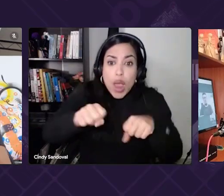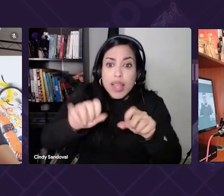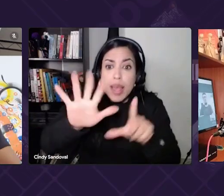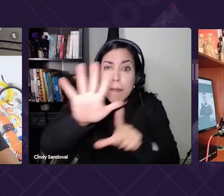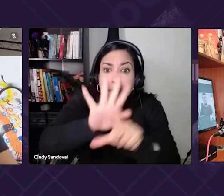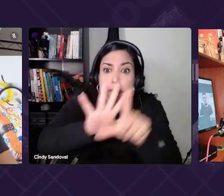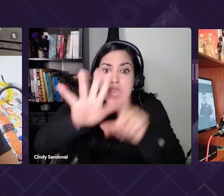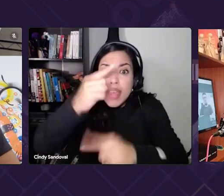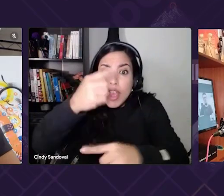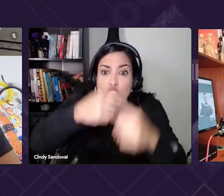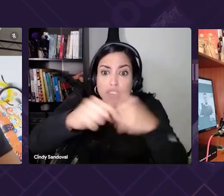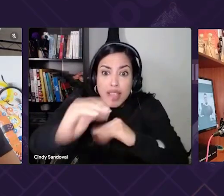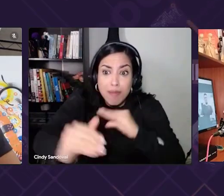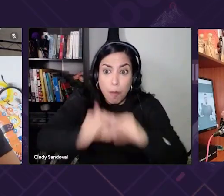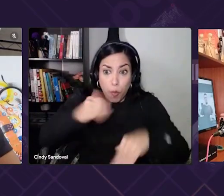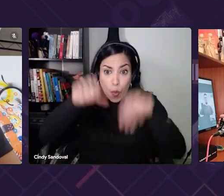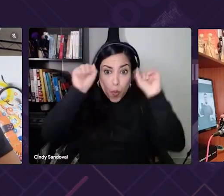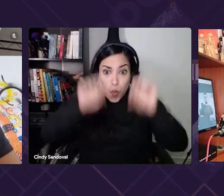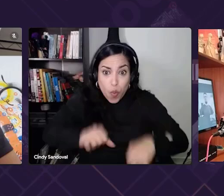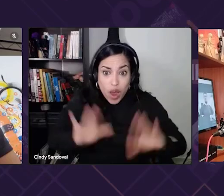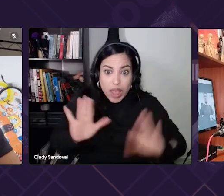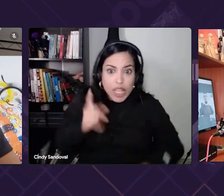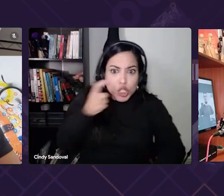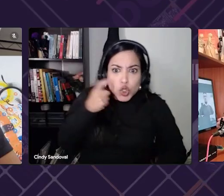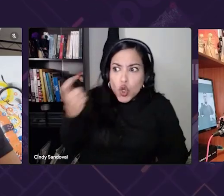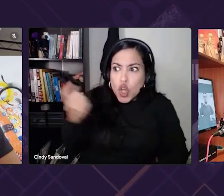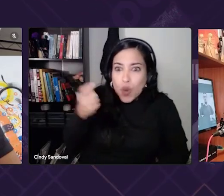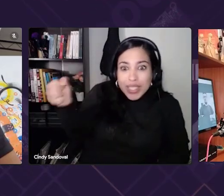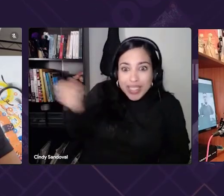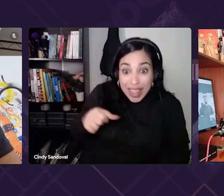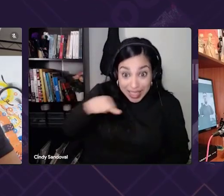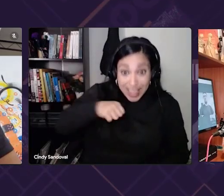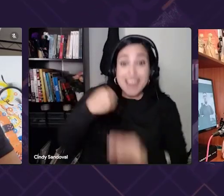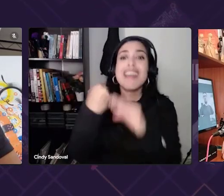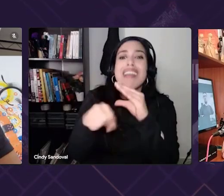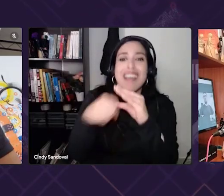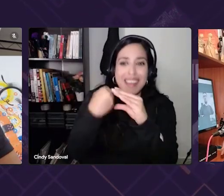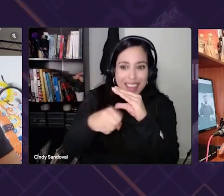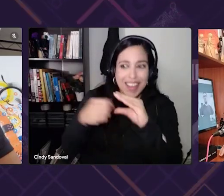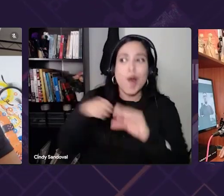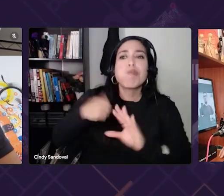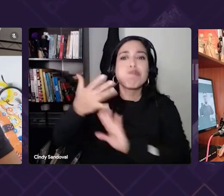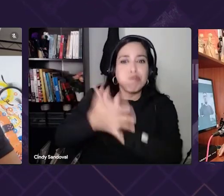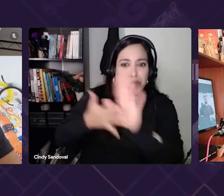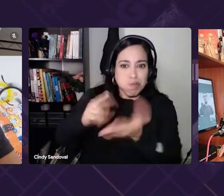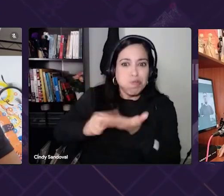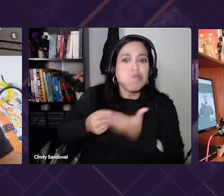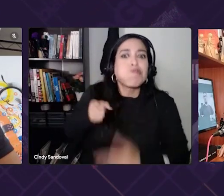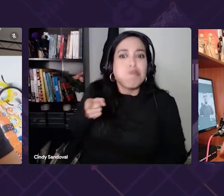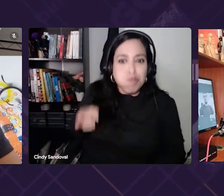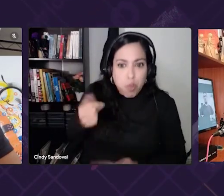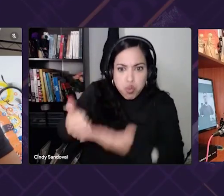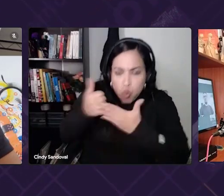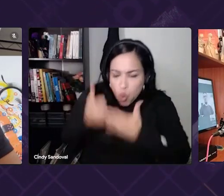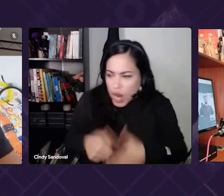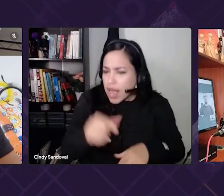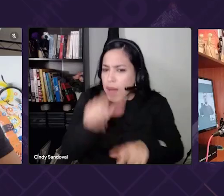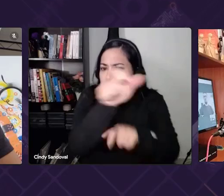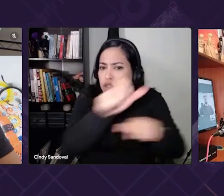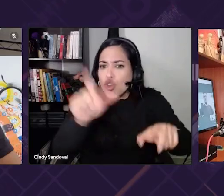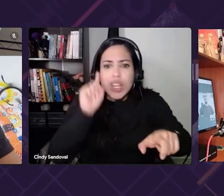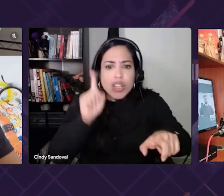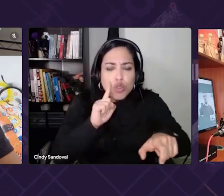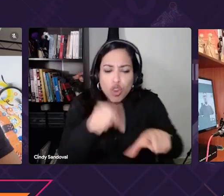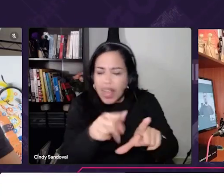pequeños videos que con la ayuda de algunos de los intérpretes de lengua colombiana de señas, nosotros